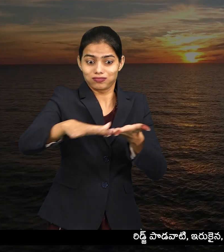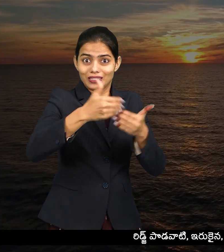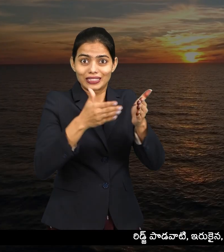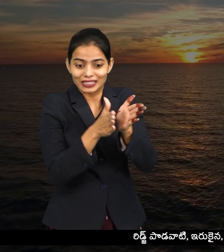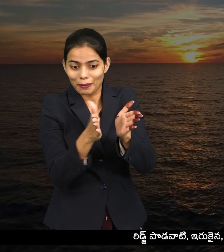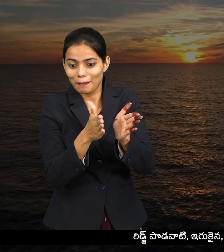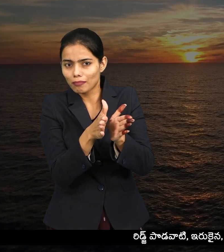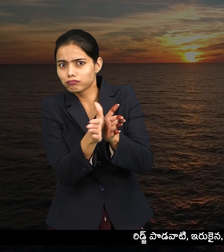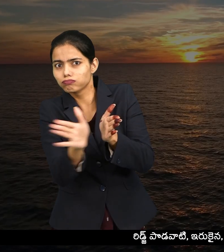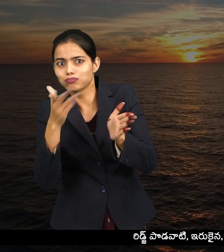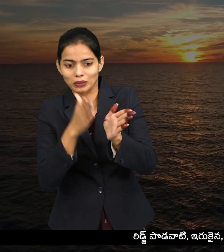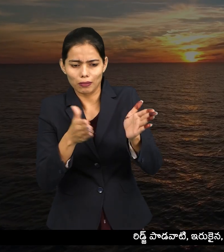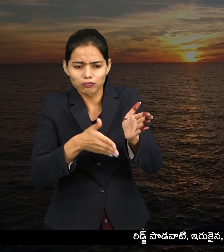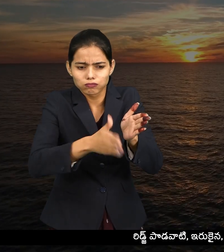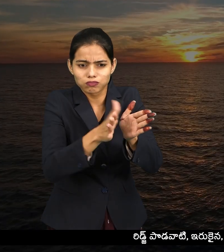నిర్మాణం.